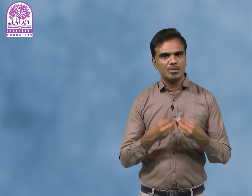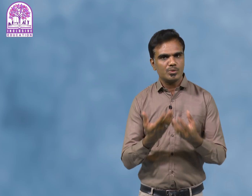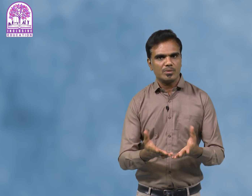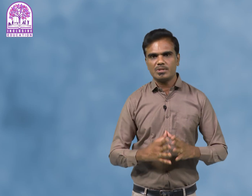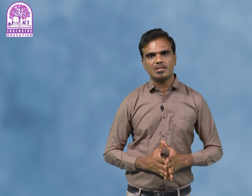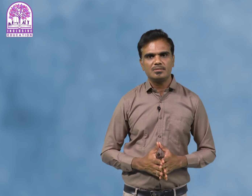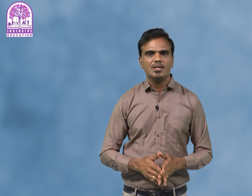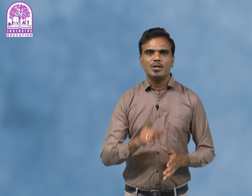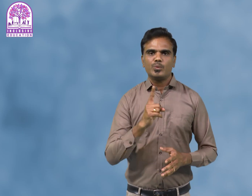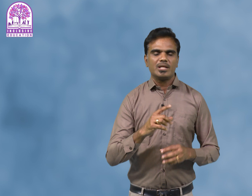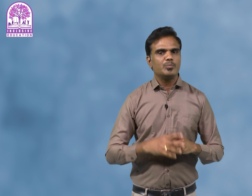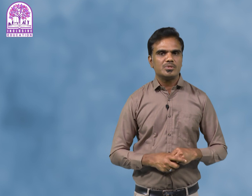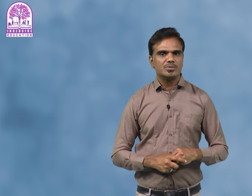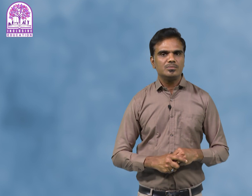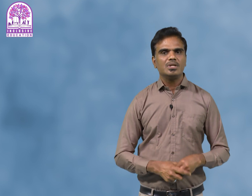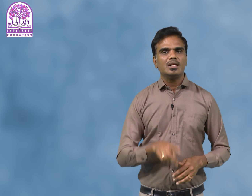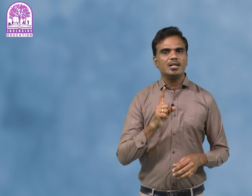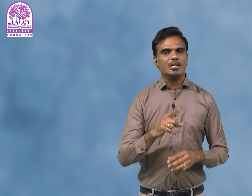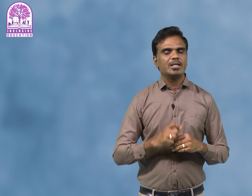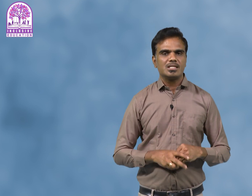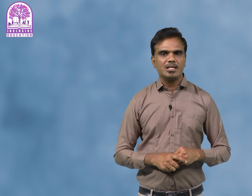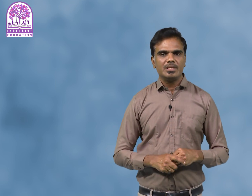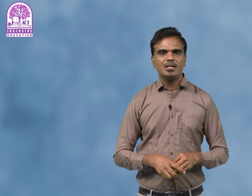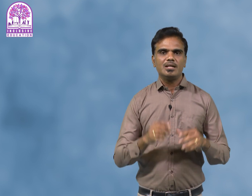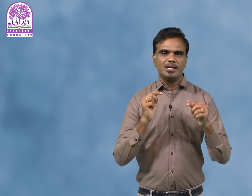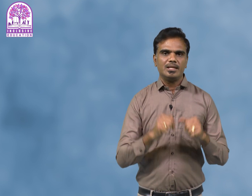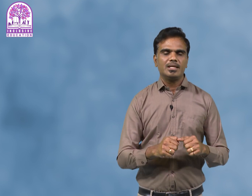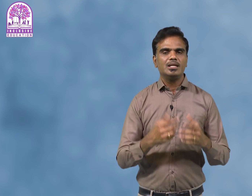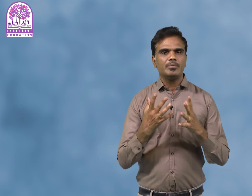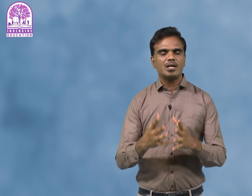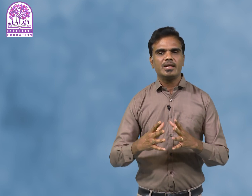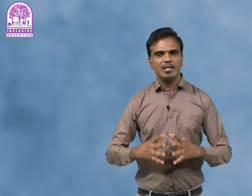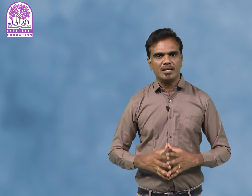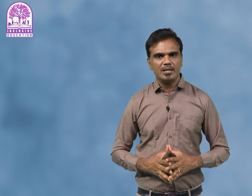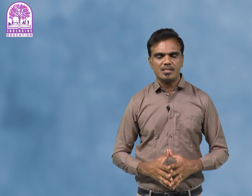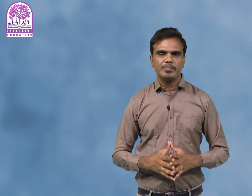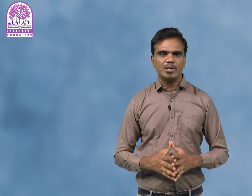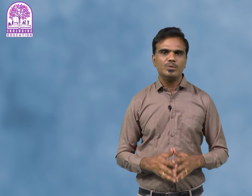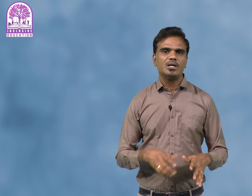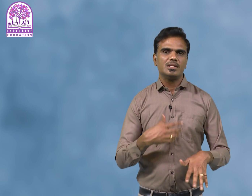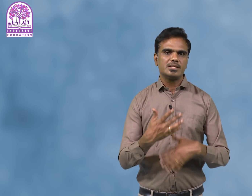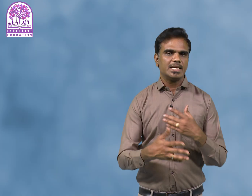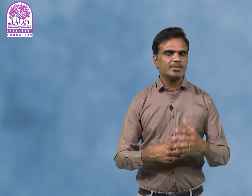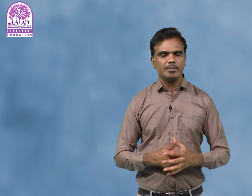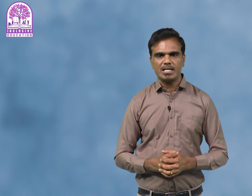உங்களுக்கு சொல்லிக் கொடுத்துருக்கேன். உங்களுக்கு எல்லாம் புரிஞ்சிருக்கும். நீங்கள் இப்போ என்ன செய்கிறீங்க அப்படின்னா இன்றைக்கி மார்னிங் நீங்கள் என்ன சாப்பிட்டீங்களோ அதை சைன் லாங்குவேஜில் ப்ராக்டிஸ்